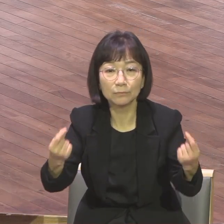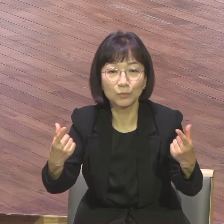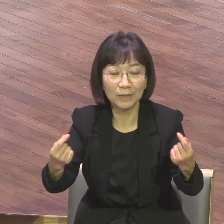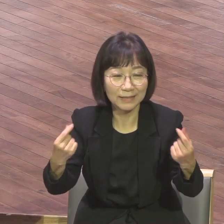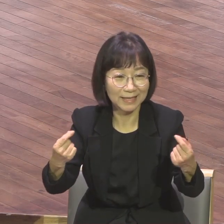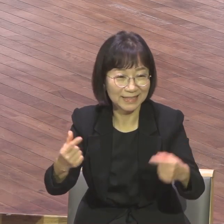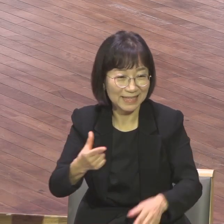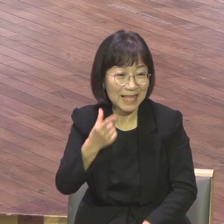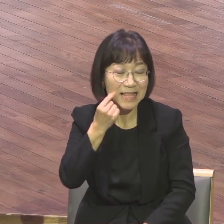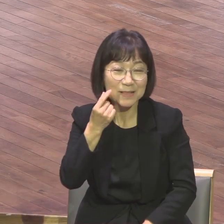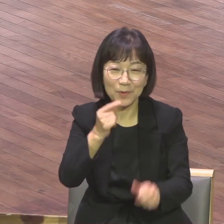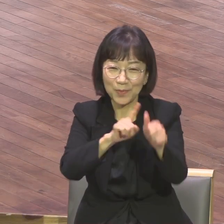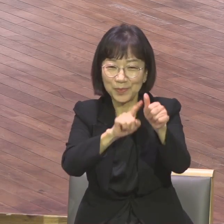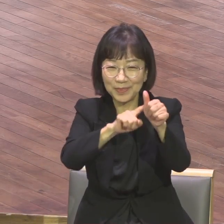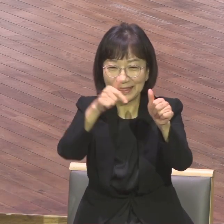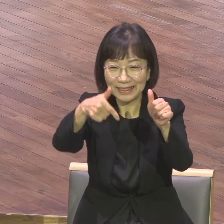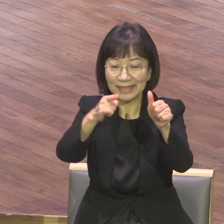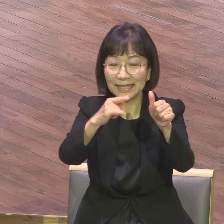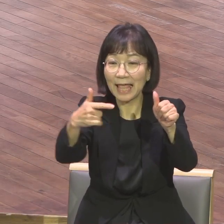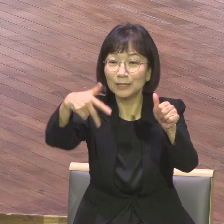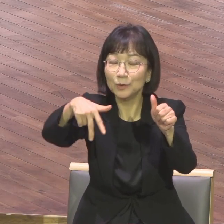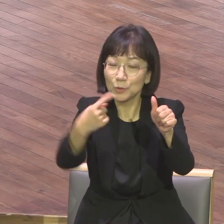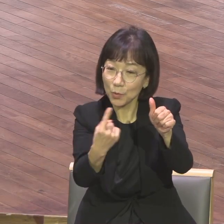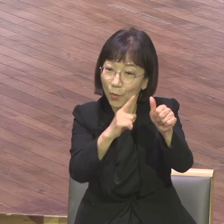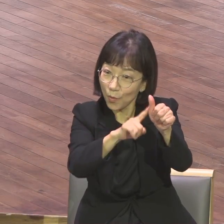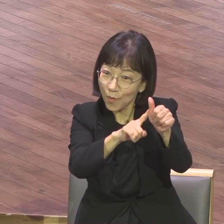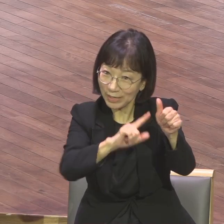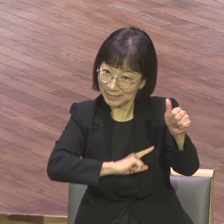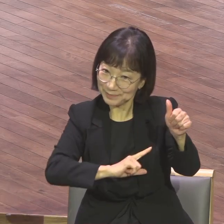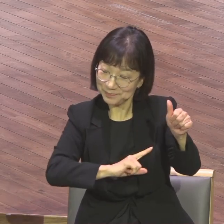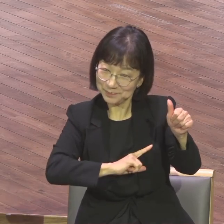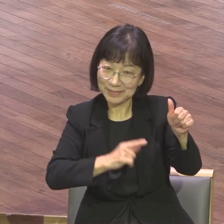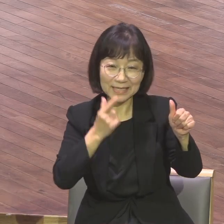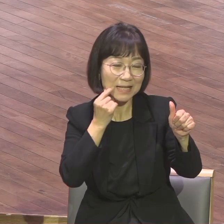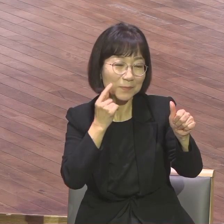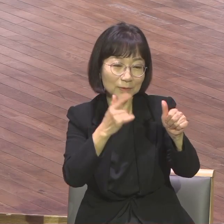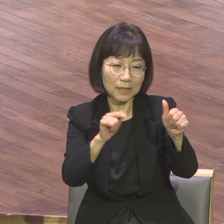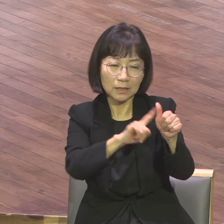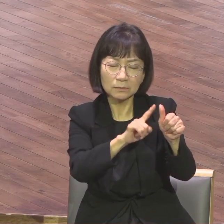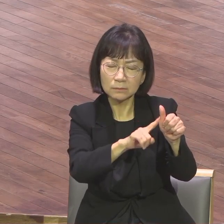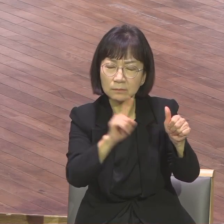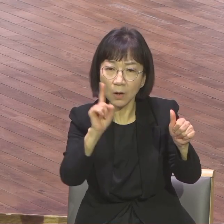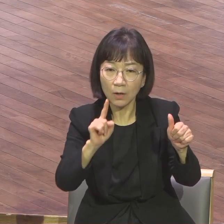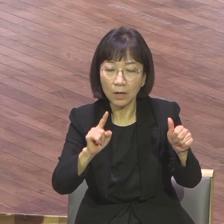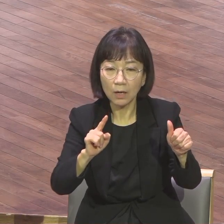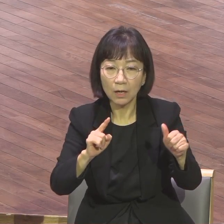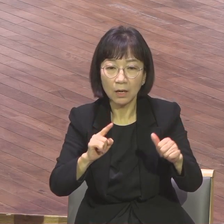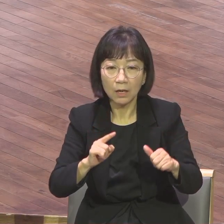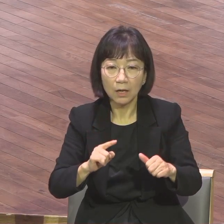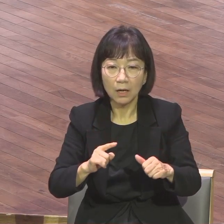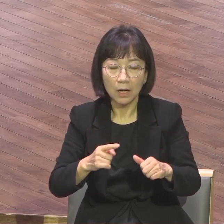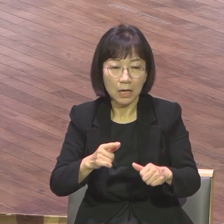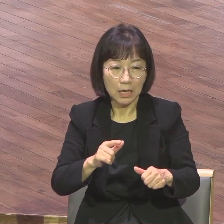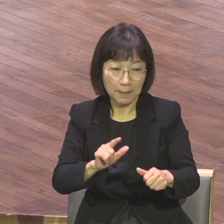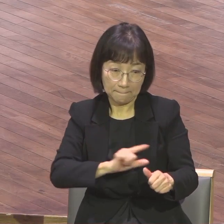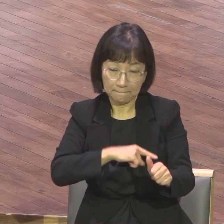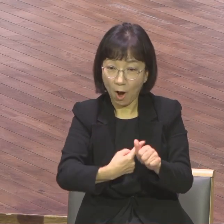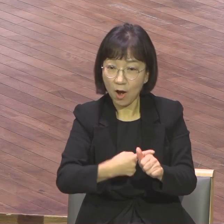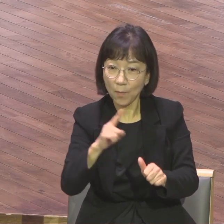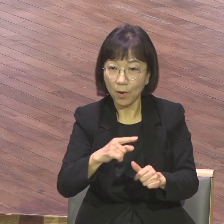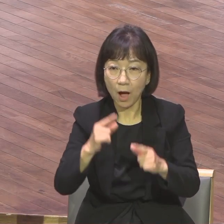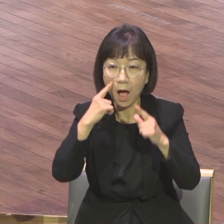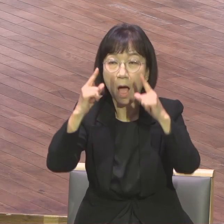시집인데 미즈노 이 겐조로는 눈 깜빡이는 시인이라고